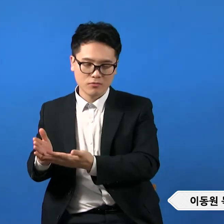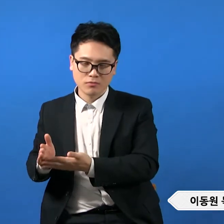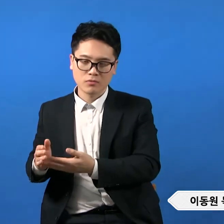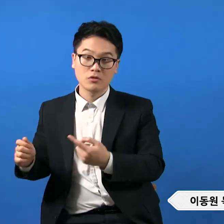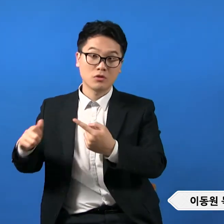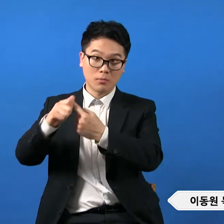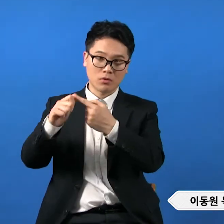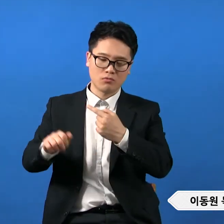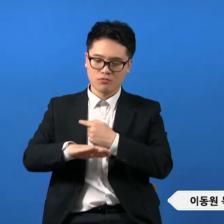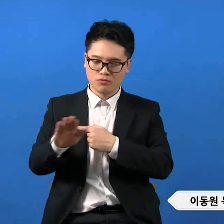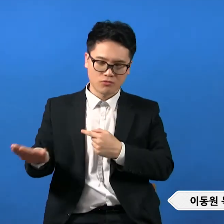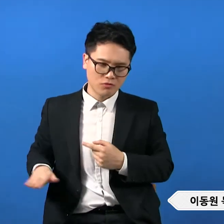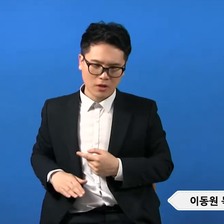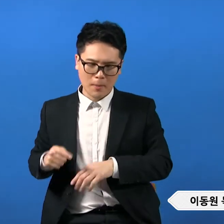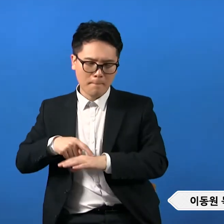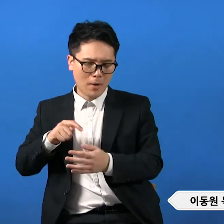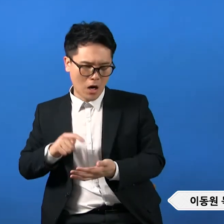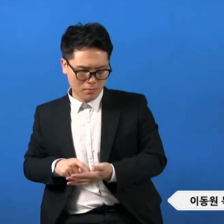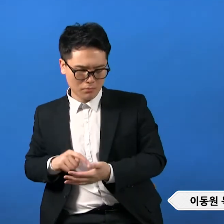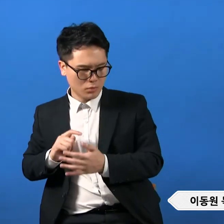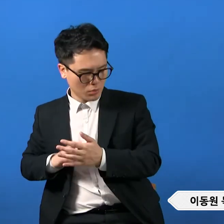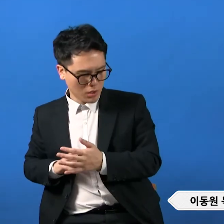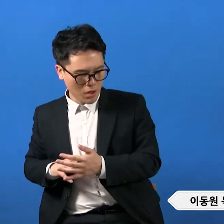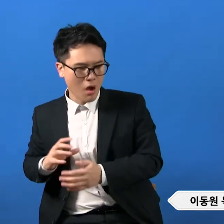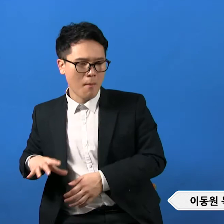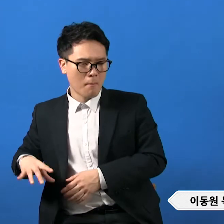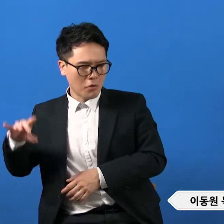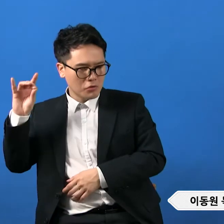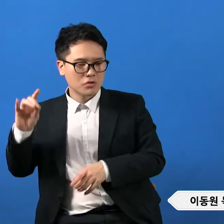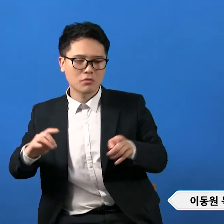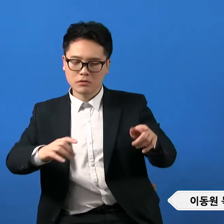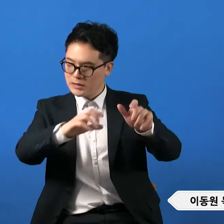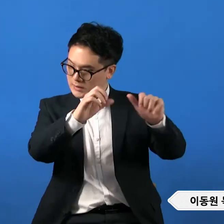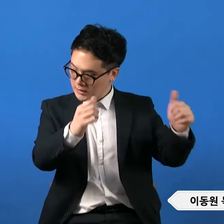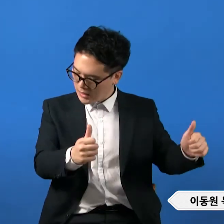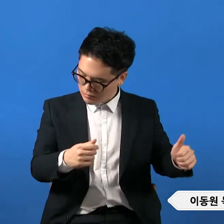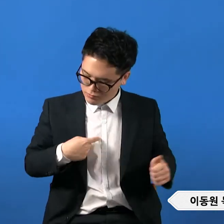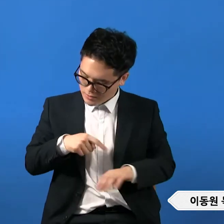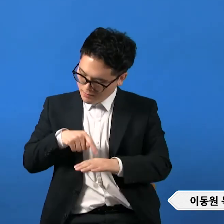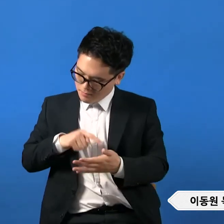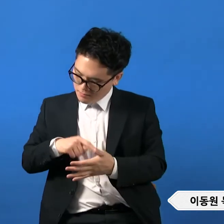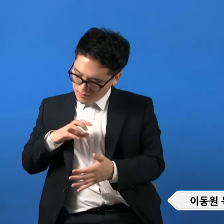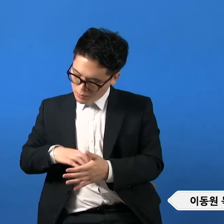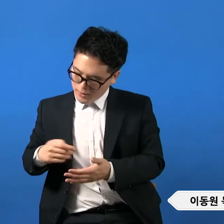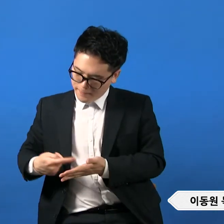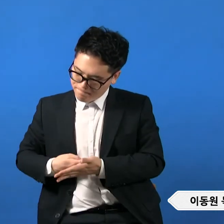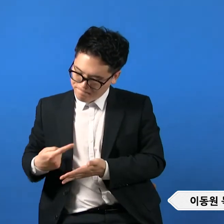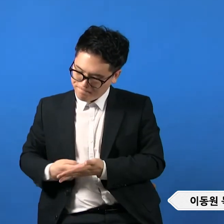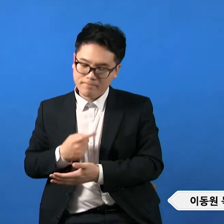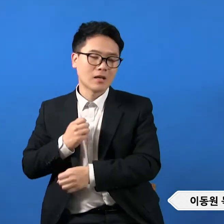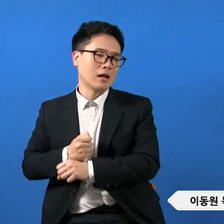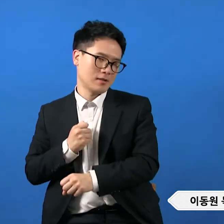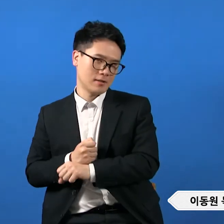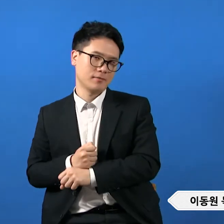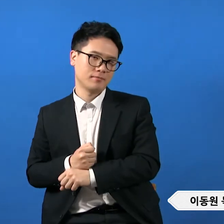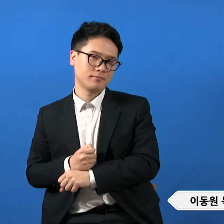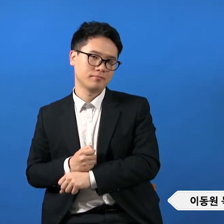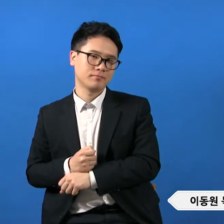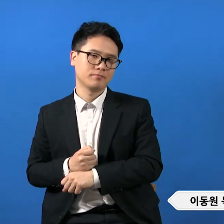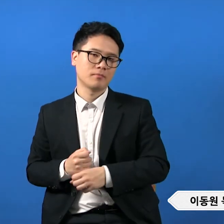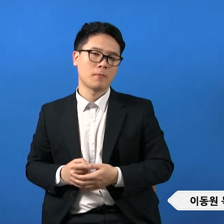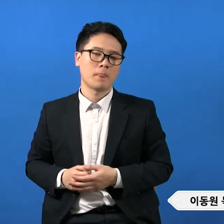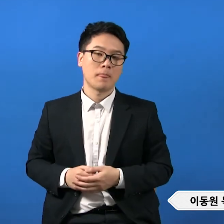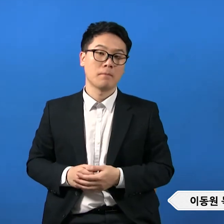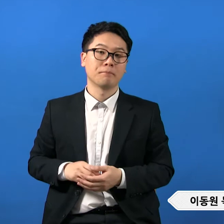복원팀들의 마음속에서 먼저 피에타 상을 새기자. 우리 마음속에. 어떻게 해요? 그들은 한동안 작업실에